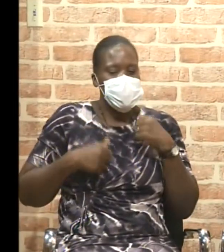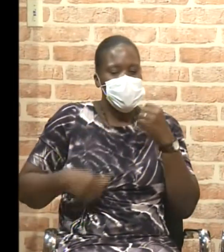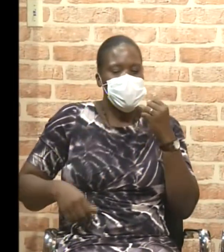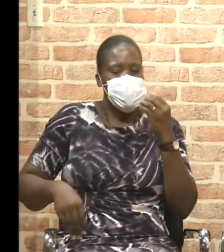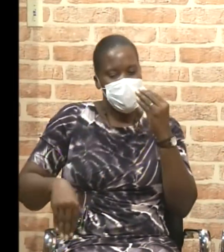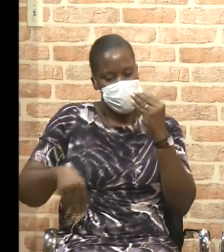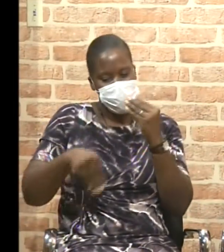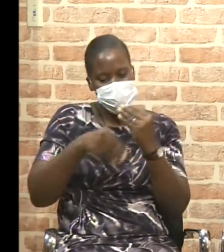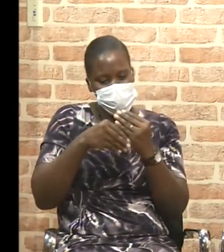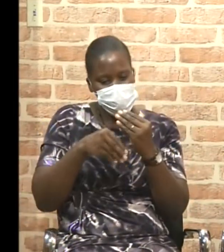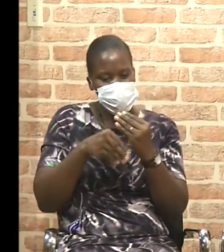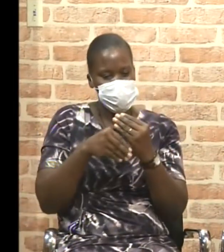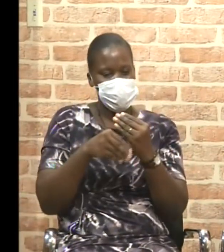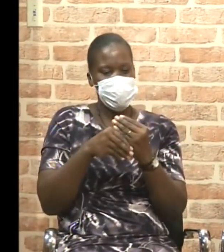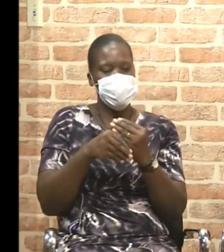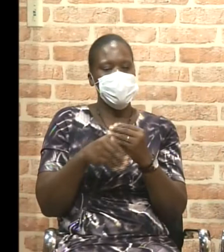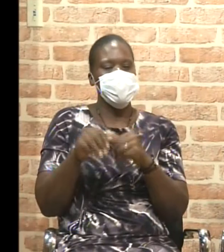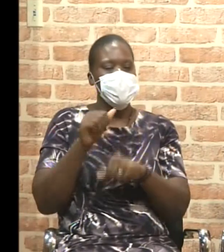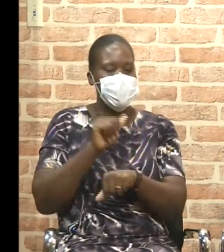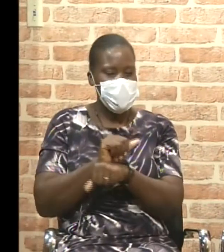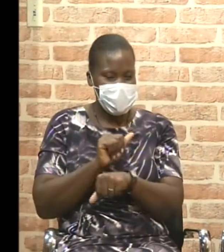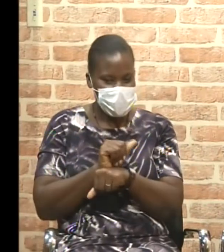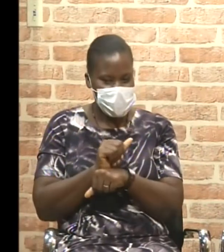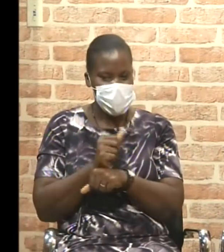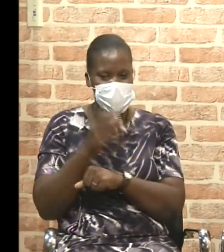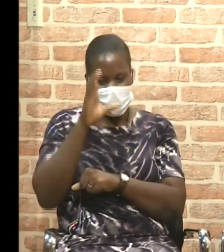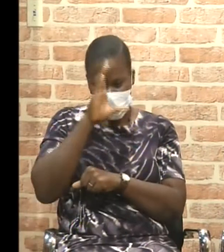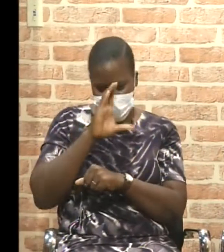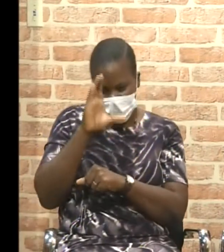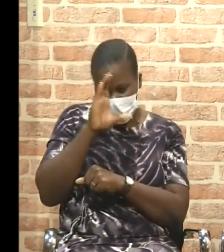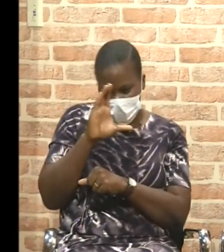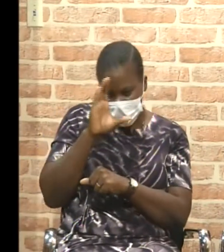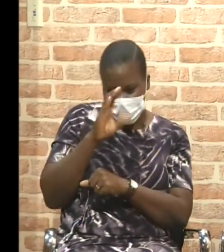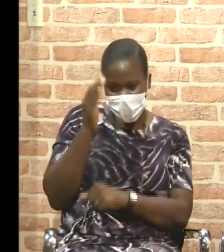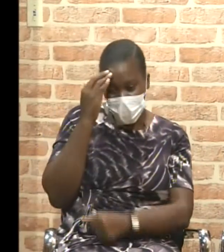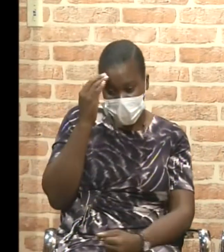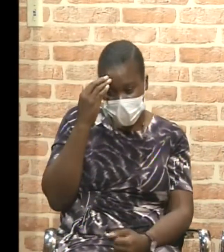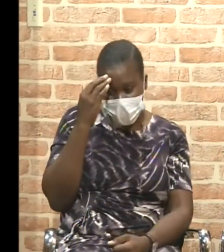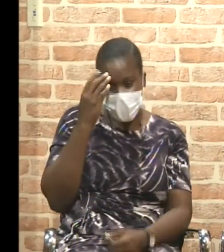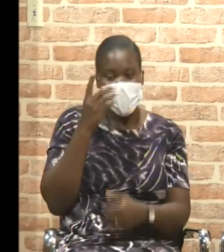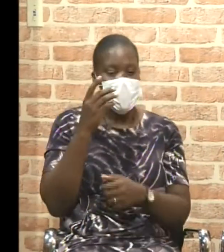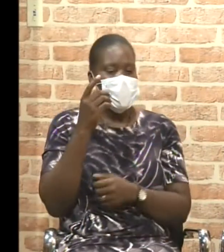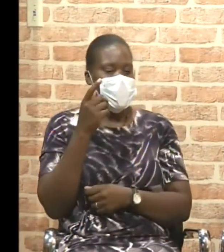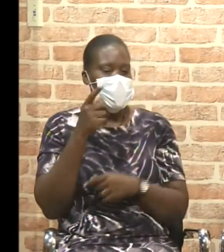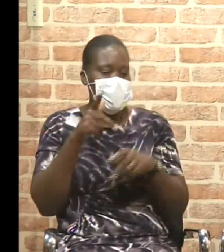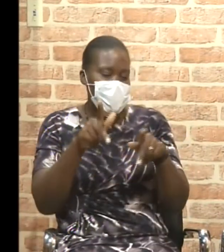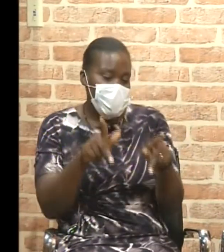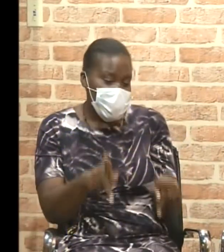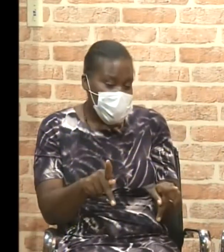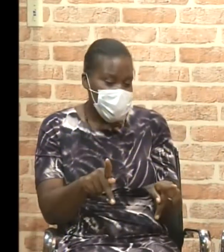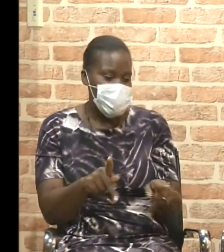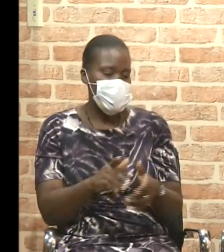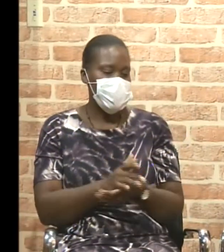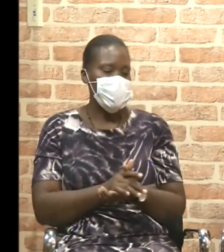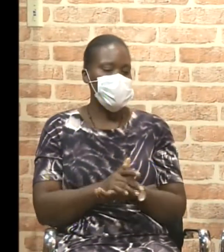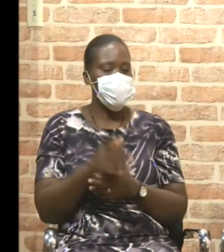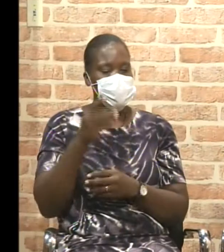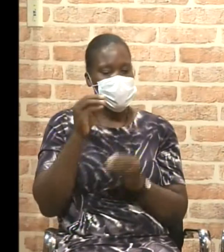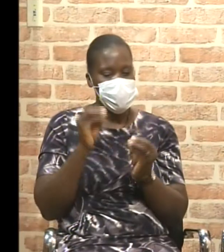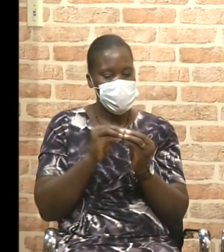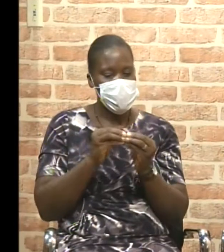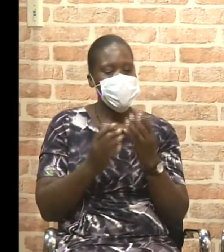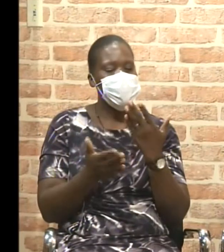a un travail là, nous pouvons regarder quand y a un cas identifié, pour que nous soyons capables justement de rendre la tâche le plus facile. Mais faut que